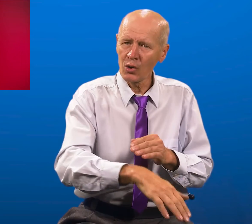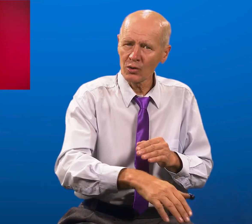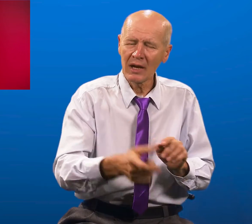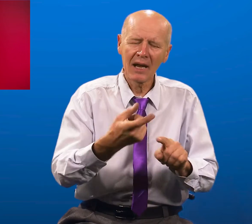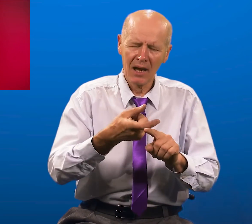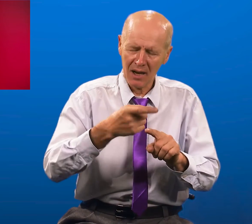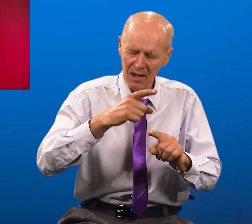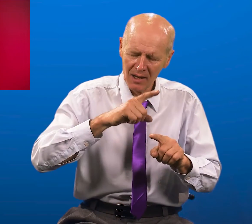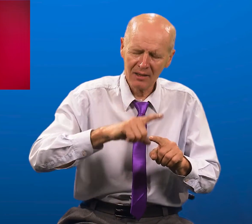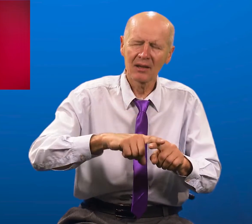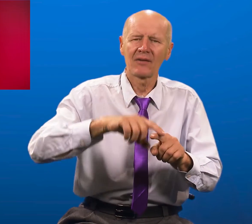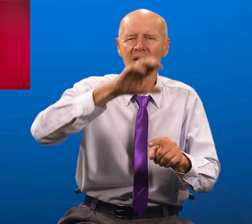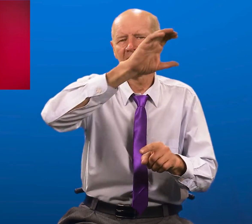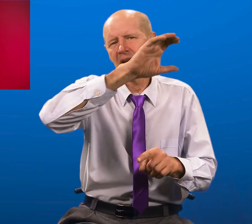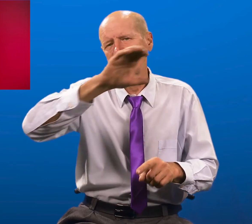этого